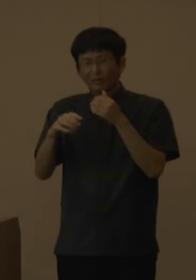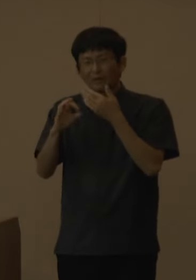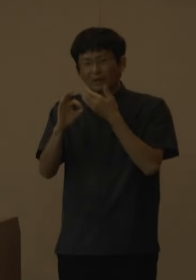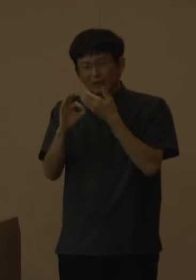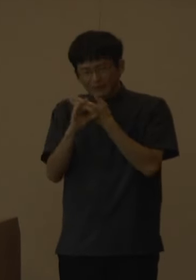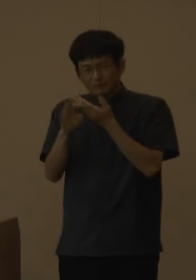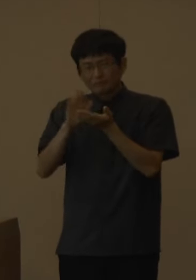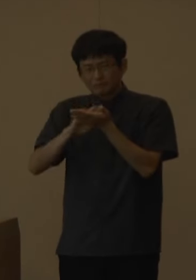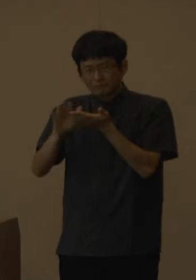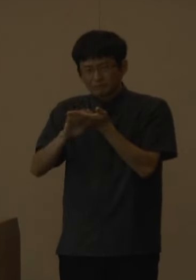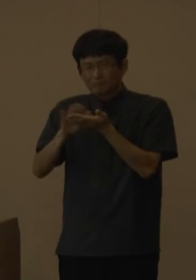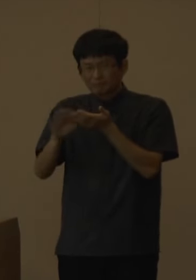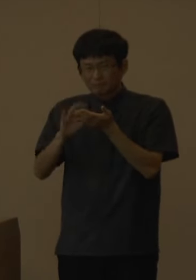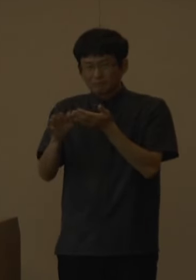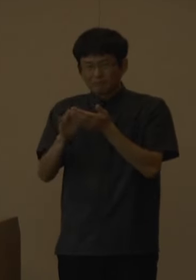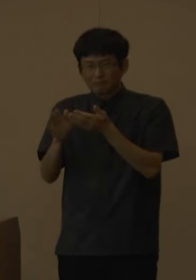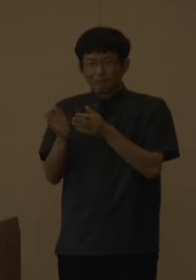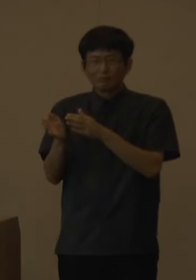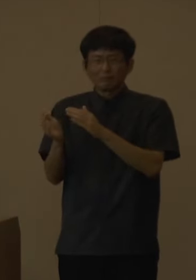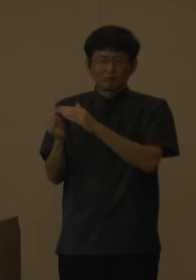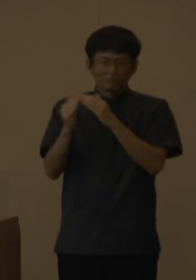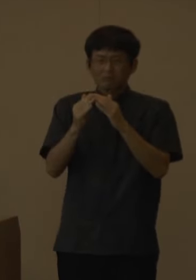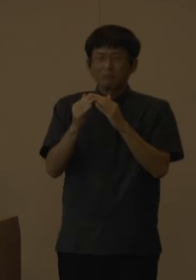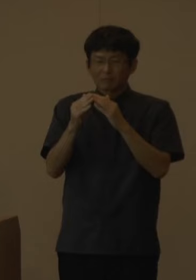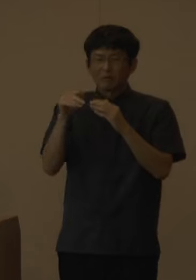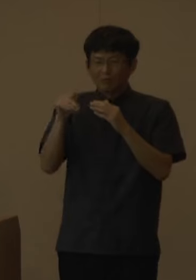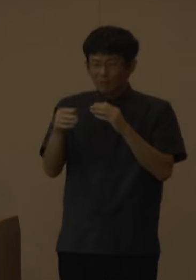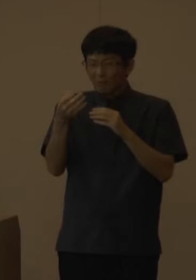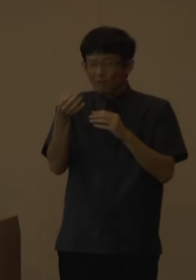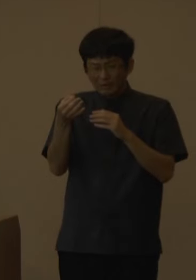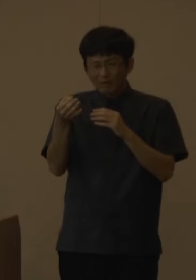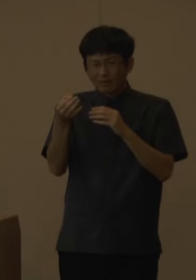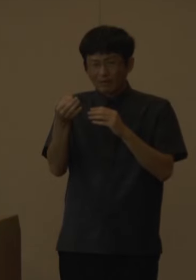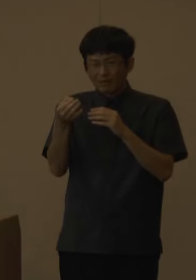ですね、こちらの方の金額がかかったものについて、